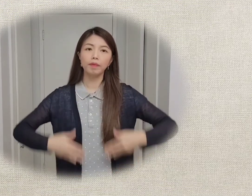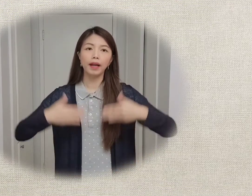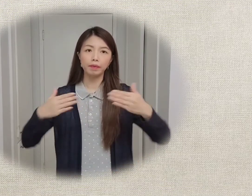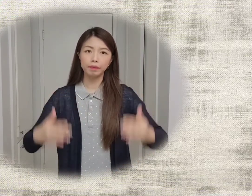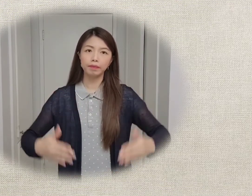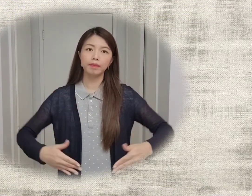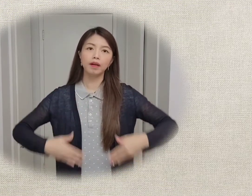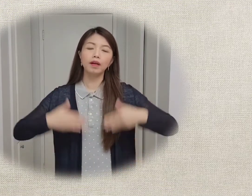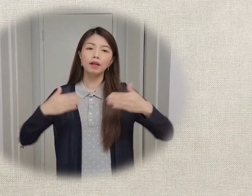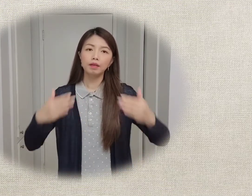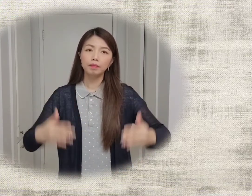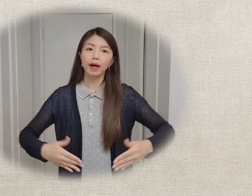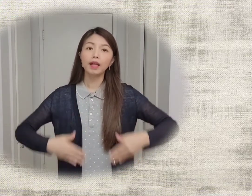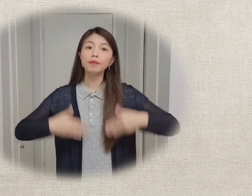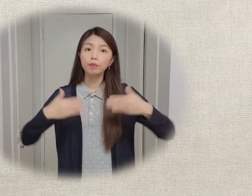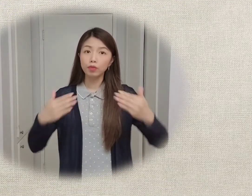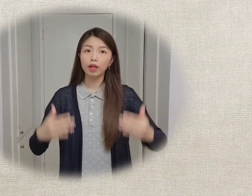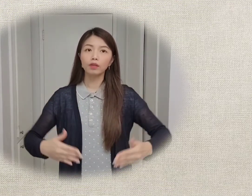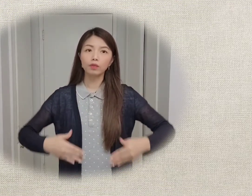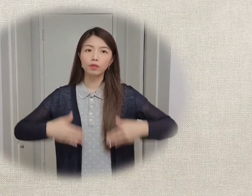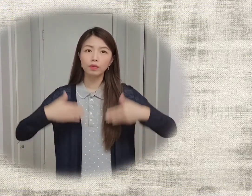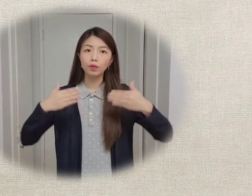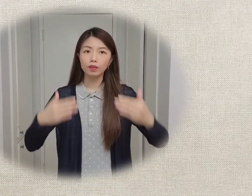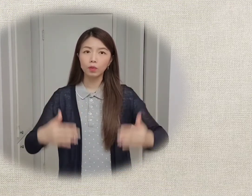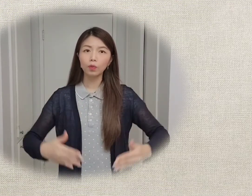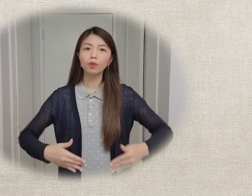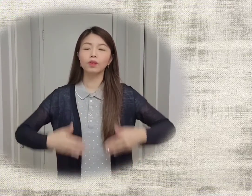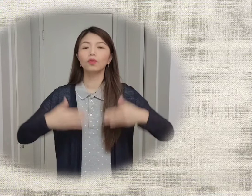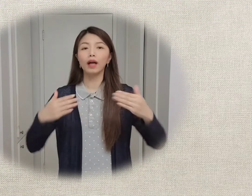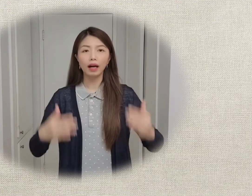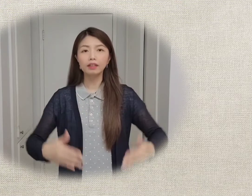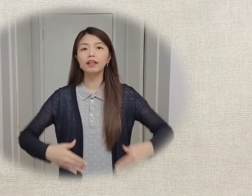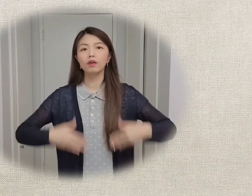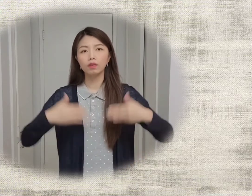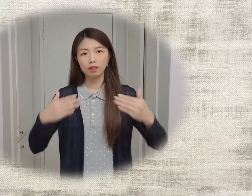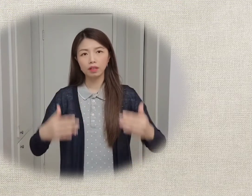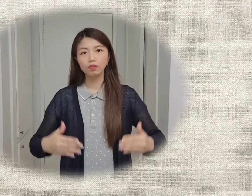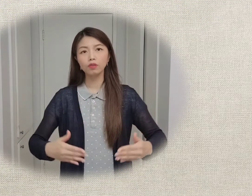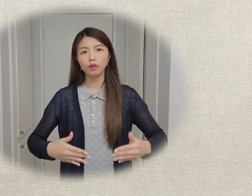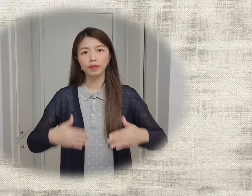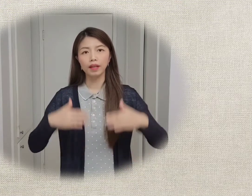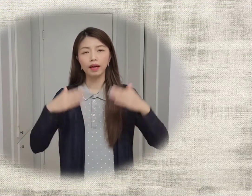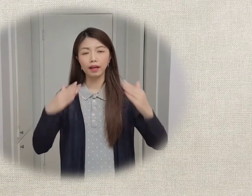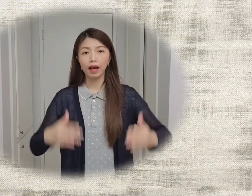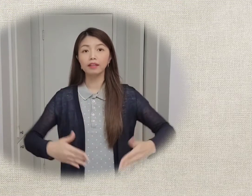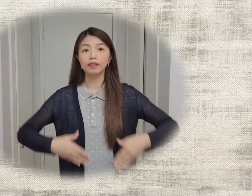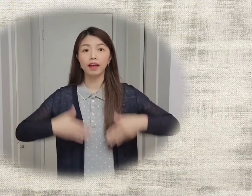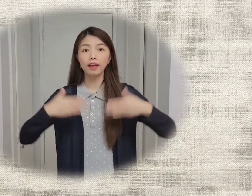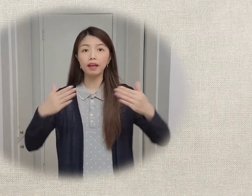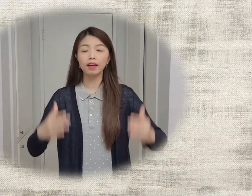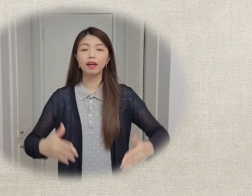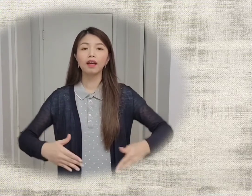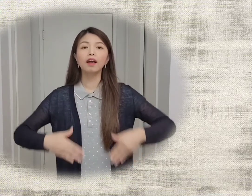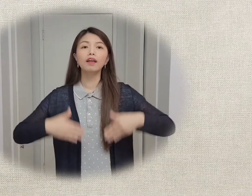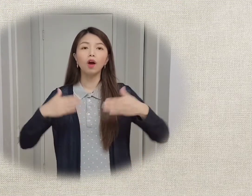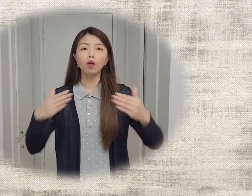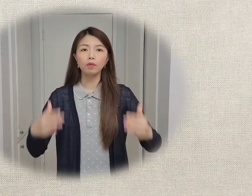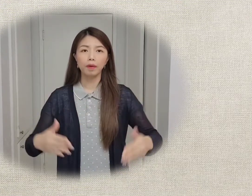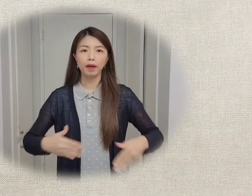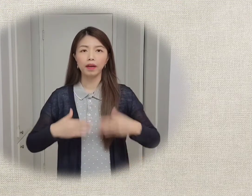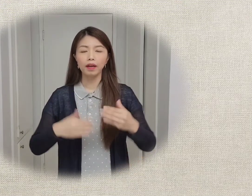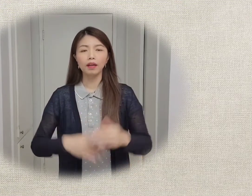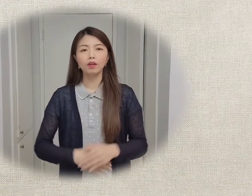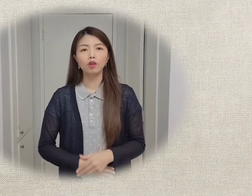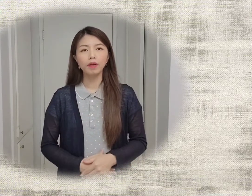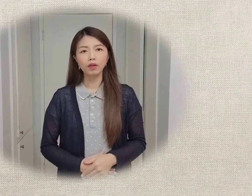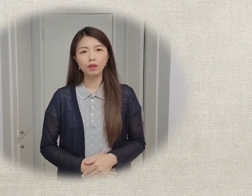돼요. 바람이 불다라는 뜻도 있고, 그리고 가을이라고 하는 뜻의 수어도 됩니다. 가을의